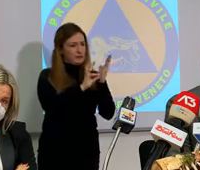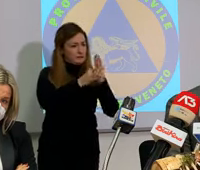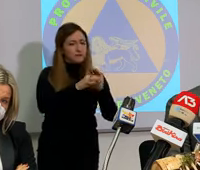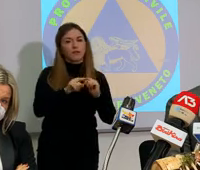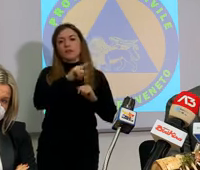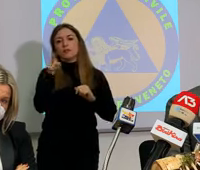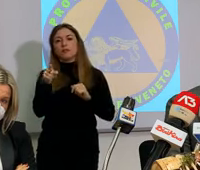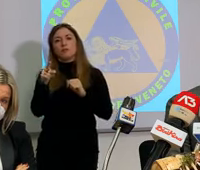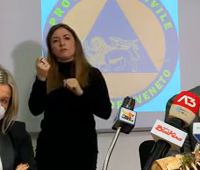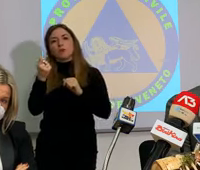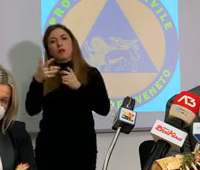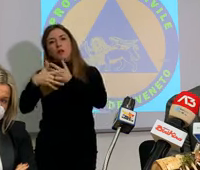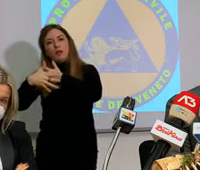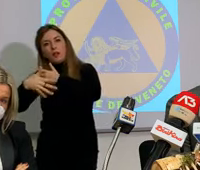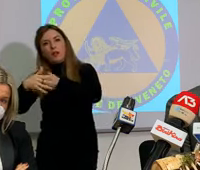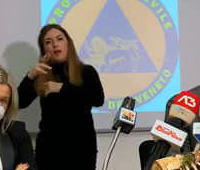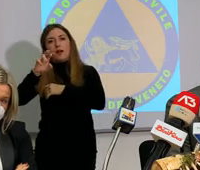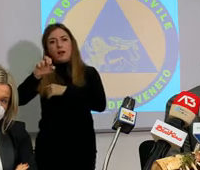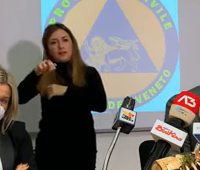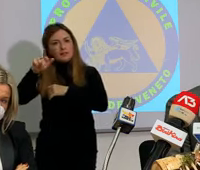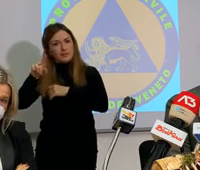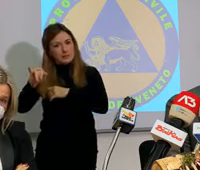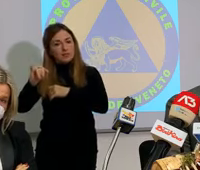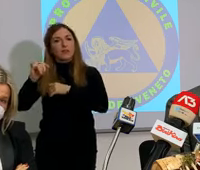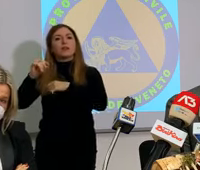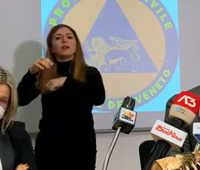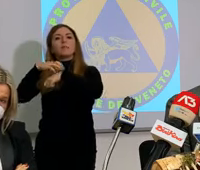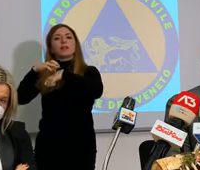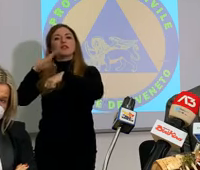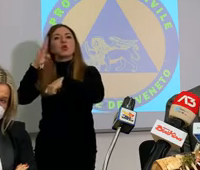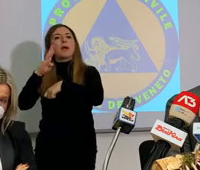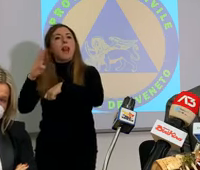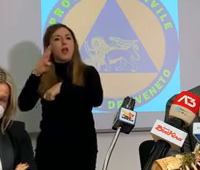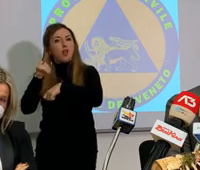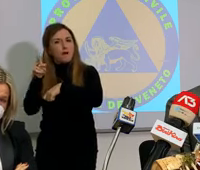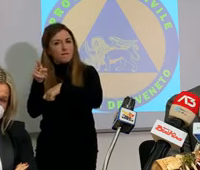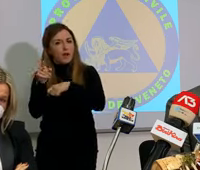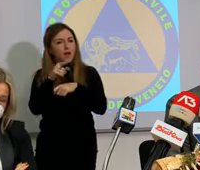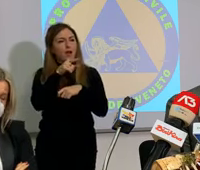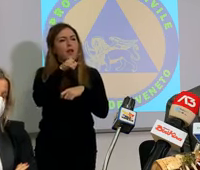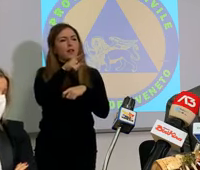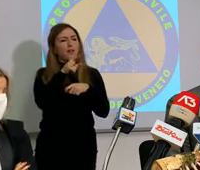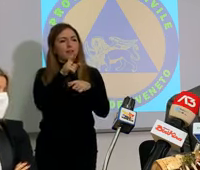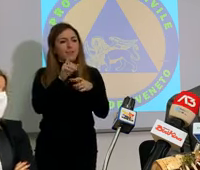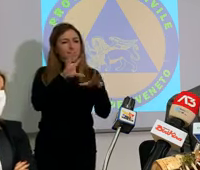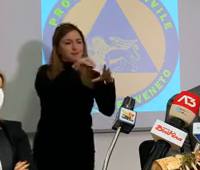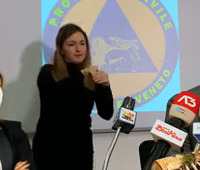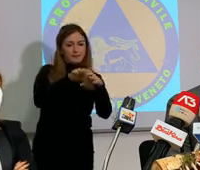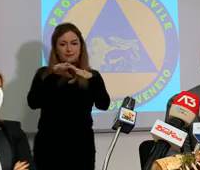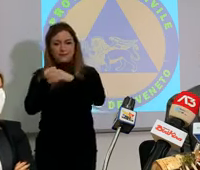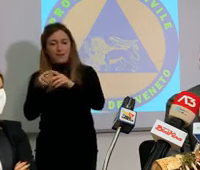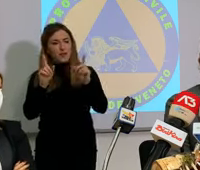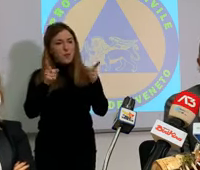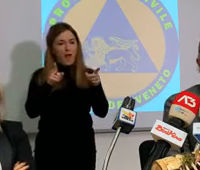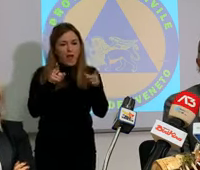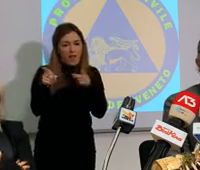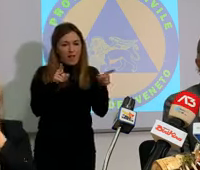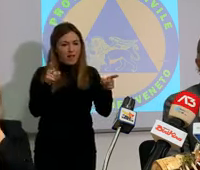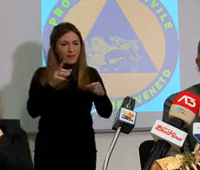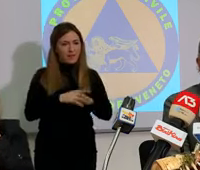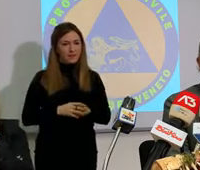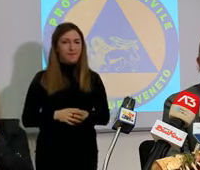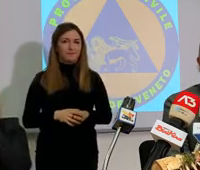aperturiste i renziani ministro bellanova lei a quale squadra dobbiamo scriverla no guarda io io